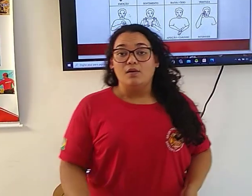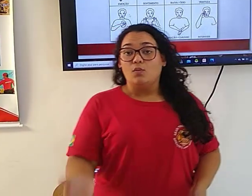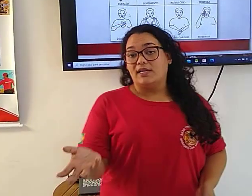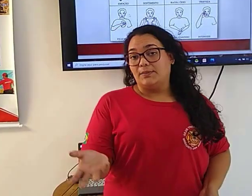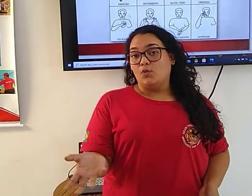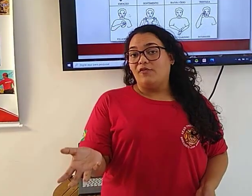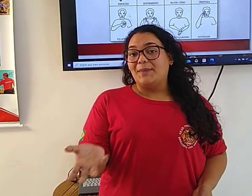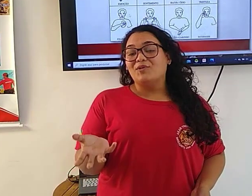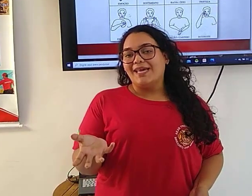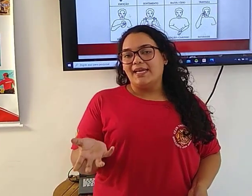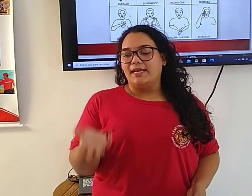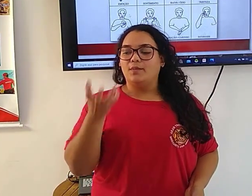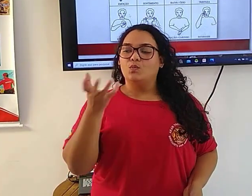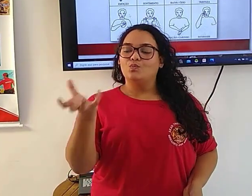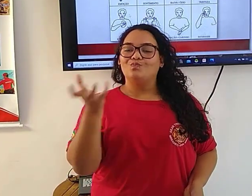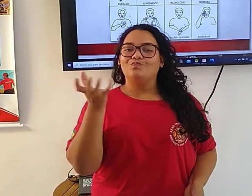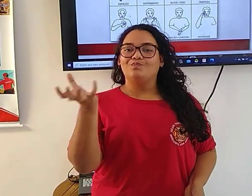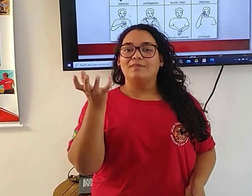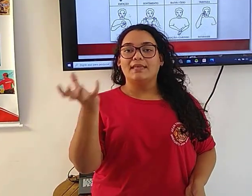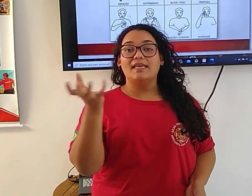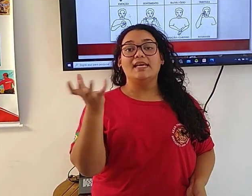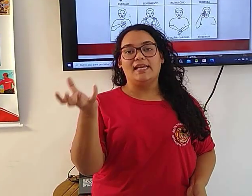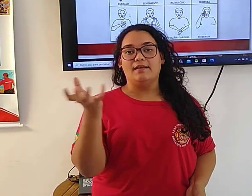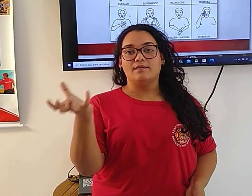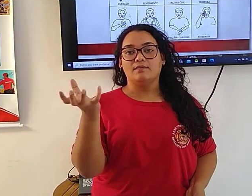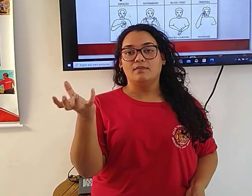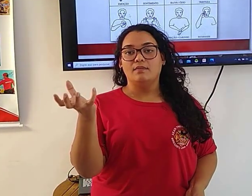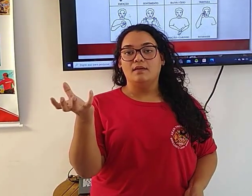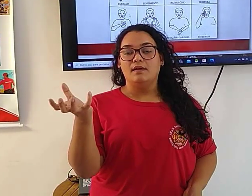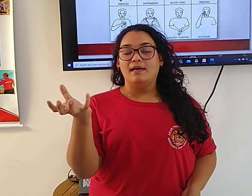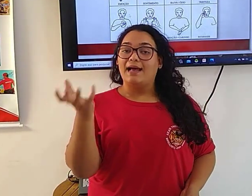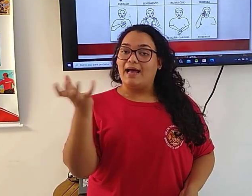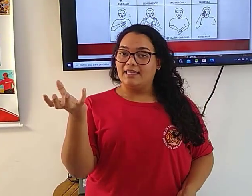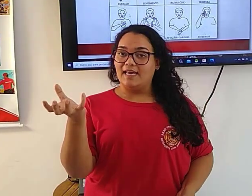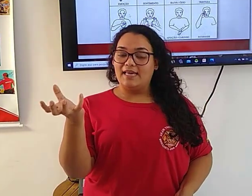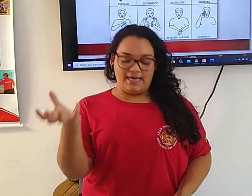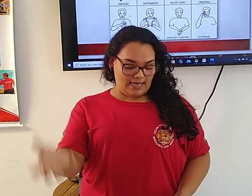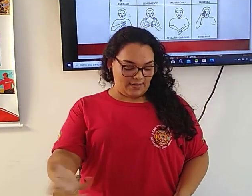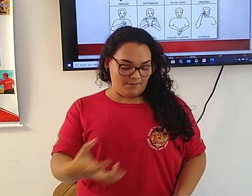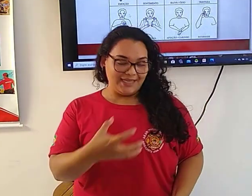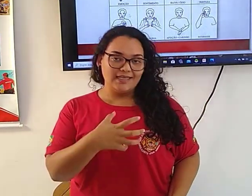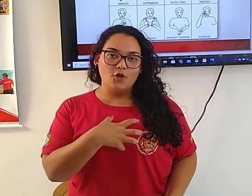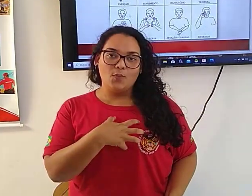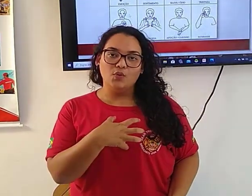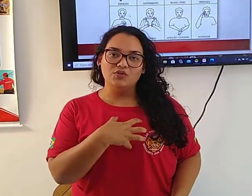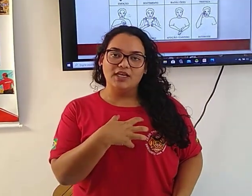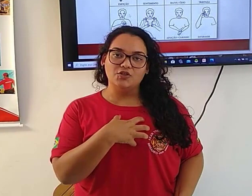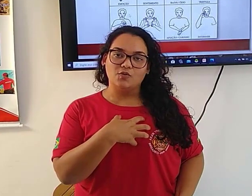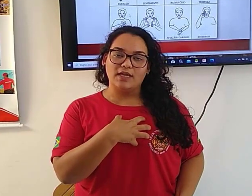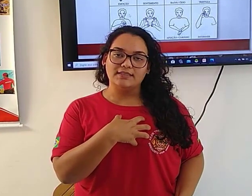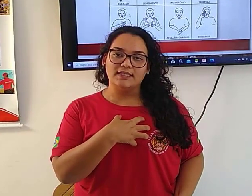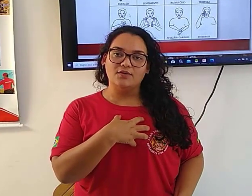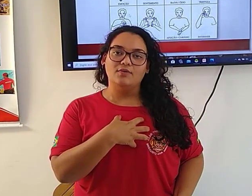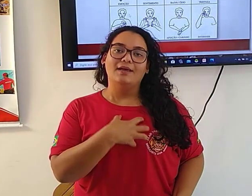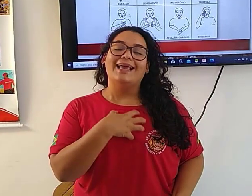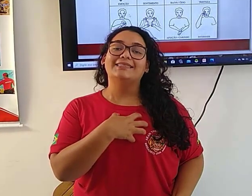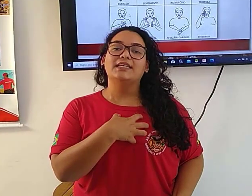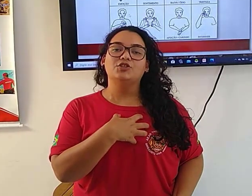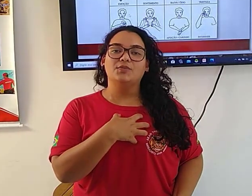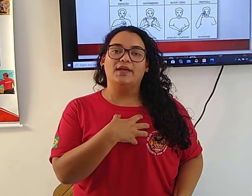exemplo, o verbo querer. Querer. Aqui é querer. Mas aqui o ponto de articulação é sentimento.